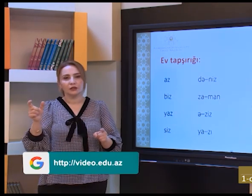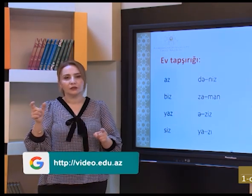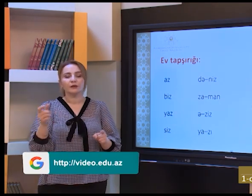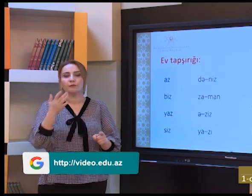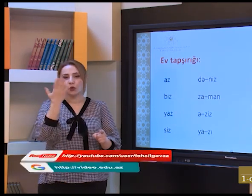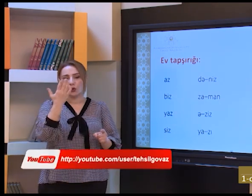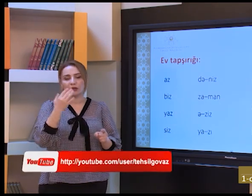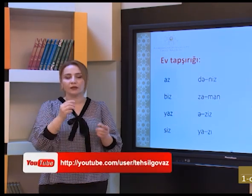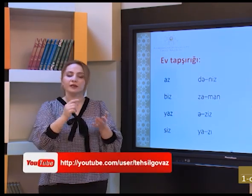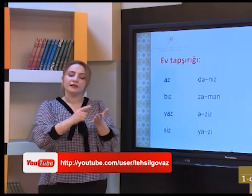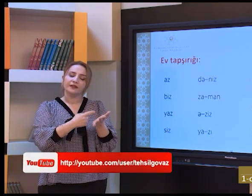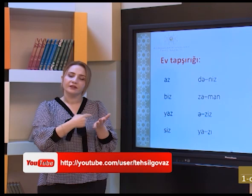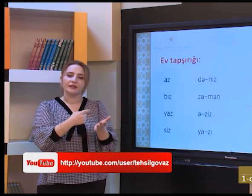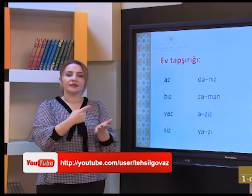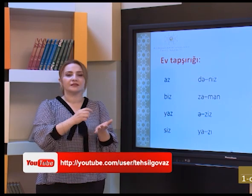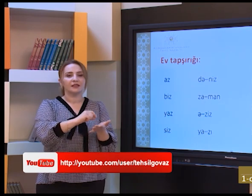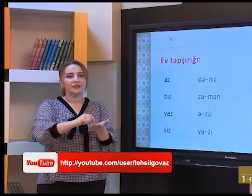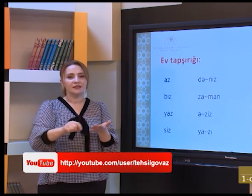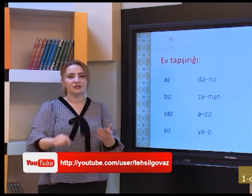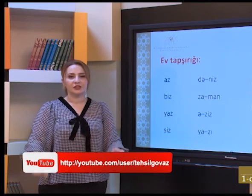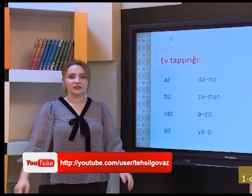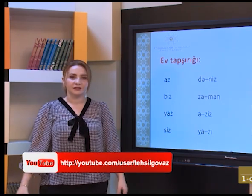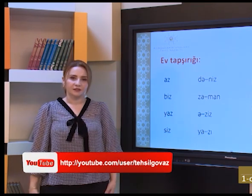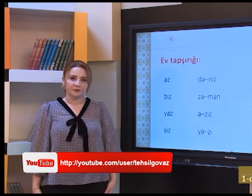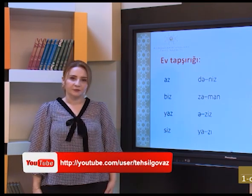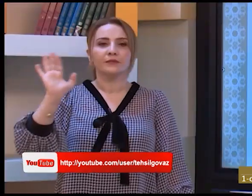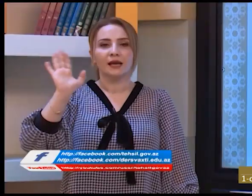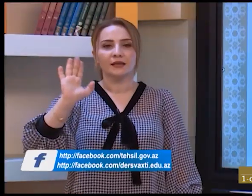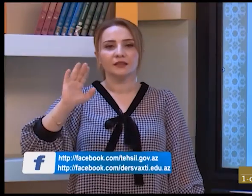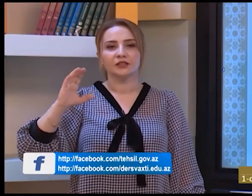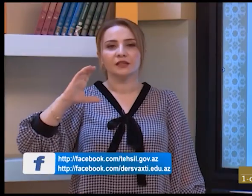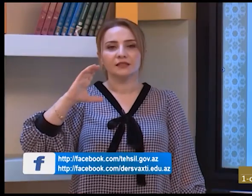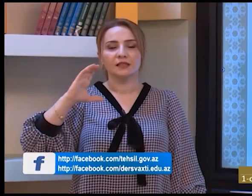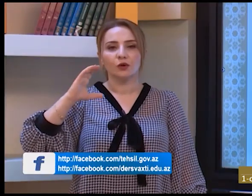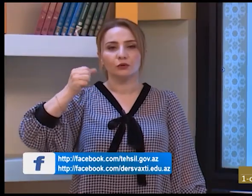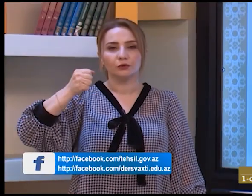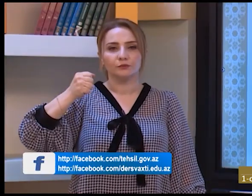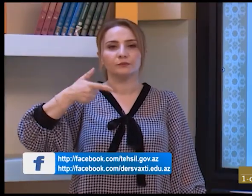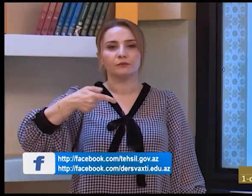hecaları oxuyaraq dəftərlərinizə yazacaqsınız. Hələlik, sağ olun.